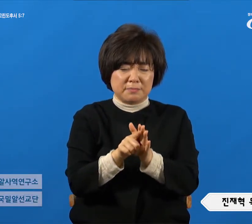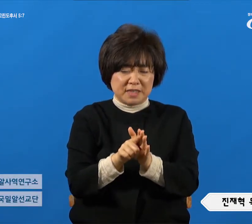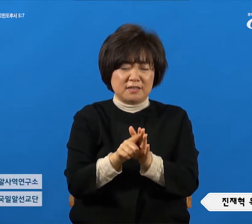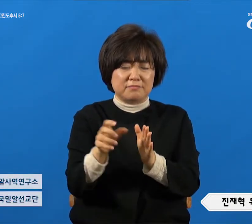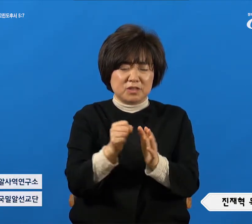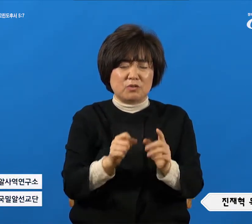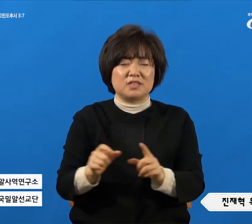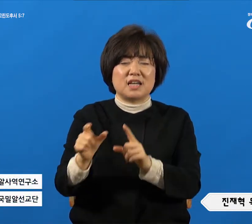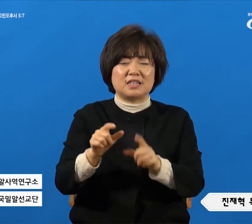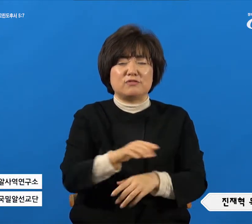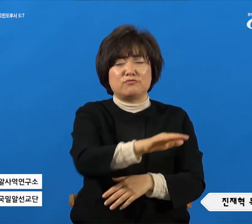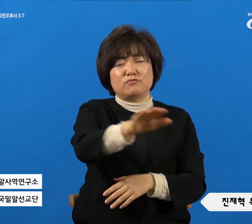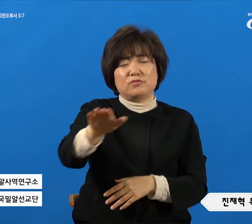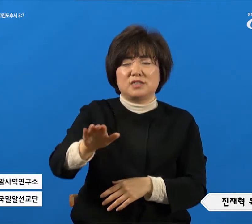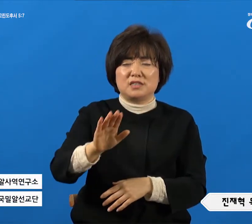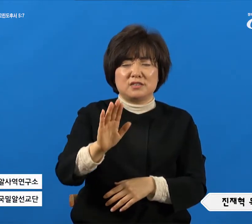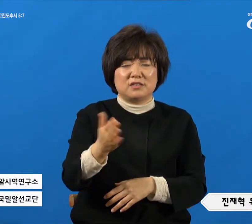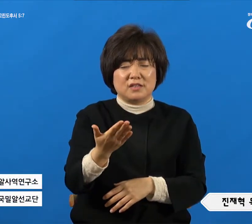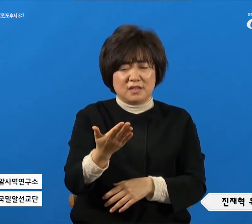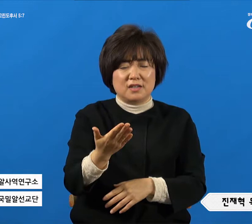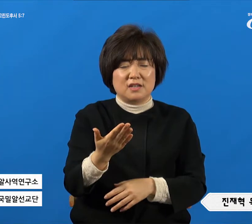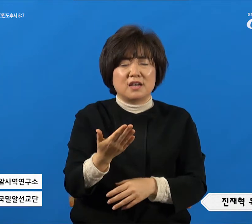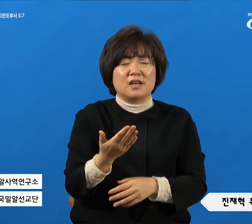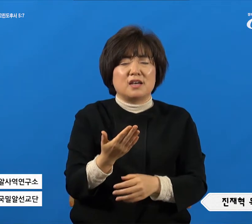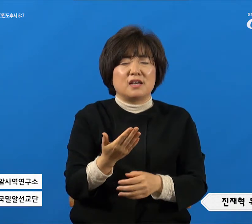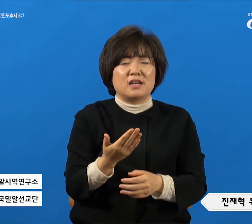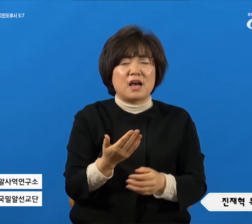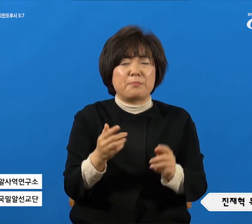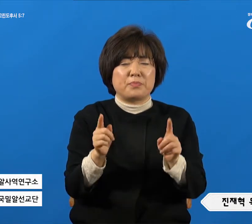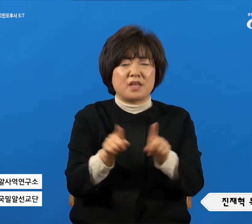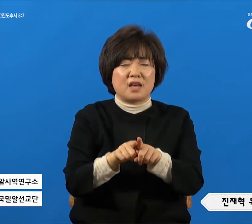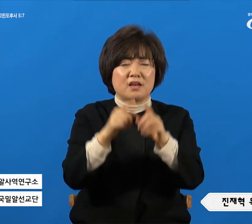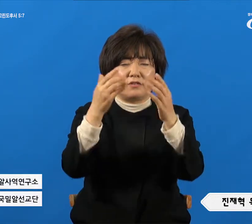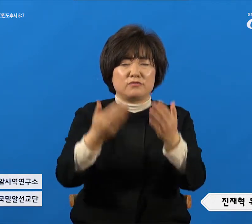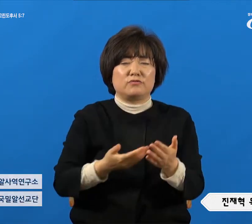사는 우리가 되도록 주님 함께하여